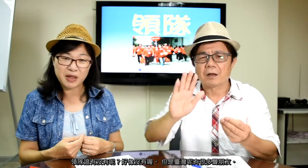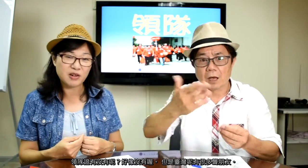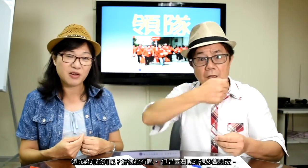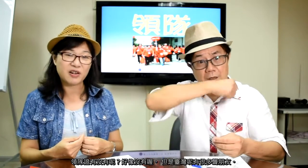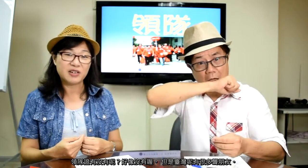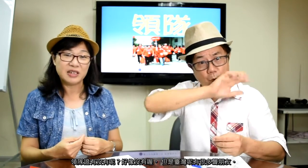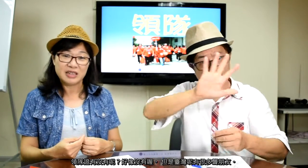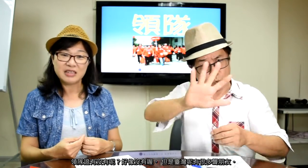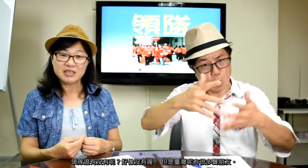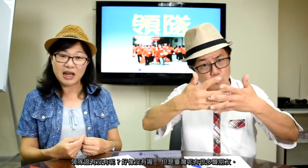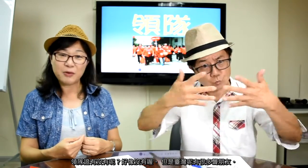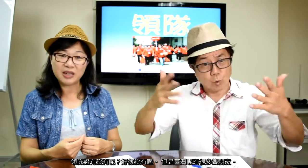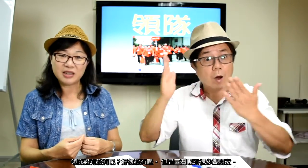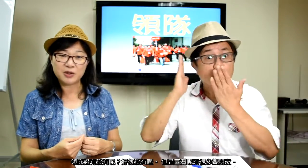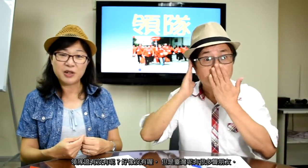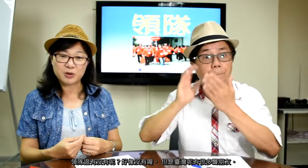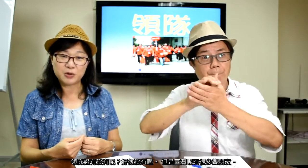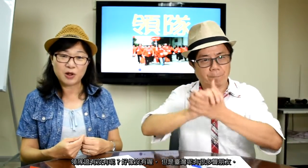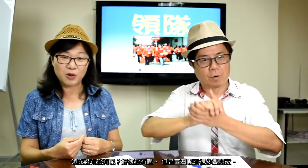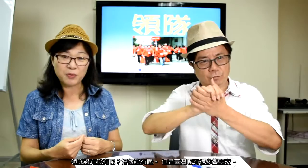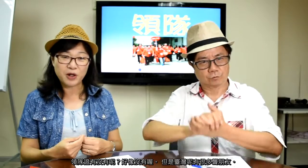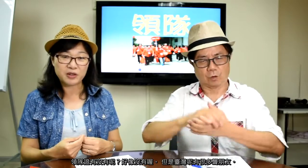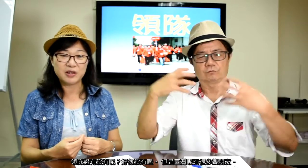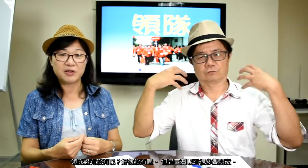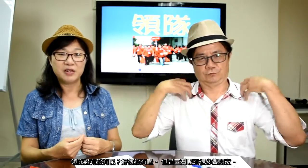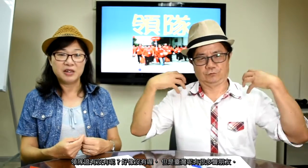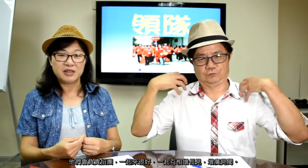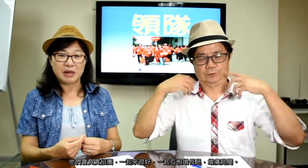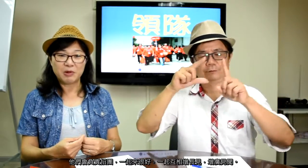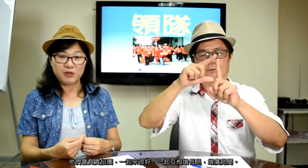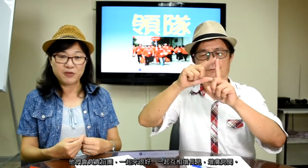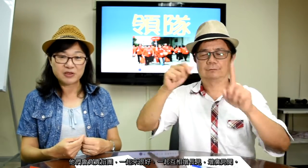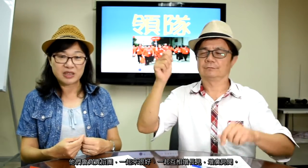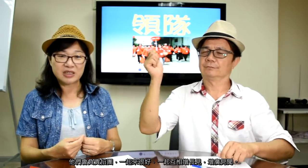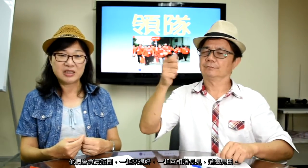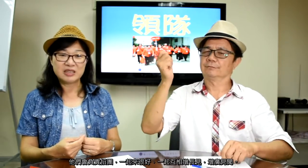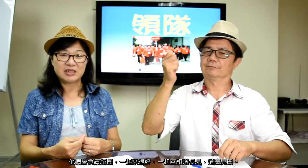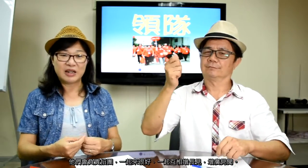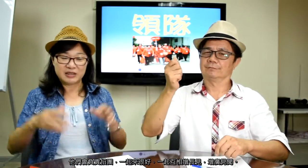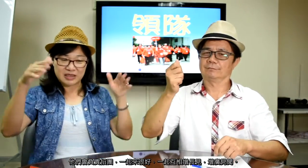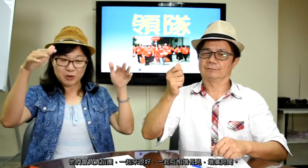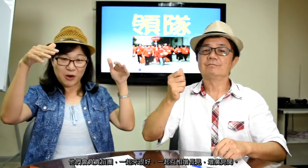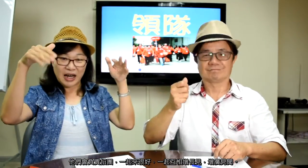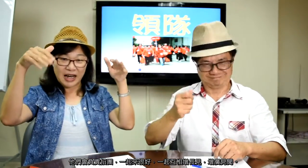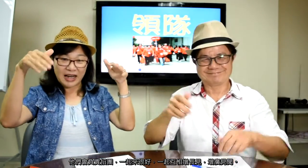没有哦。但是台湾呢有很多聋朋友，他们会负责招